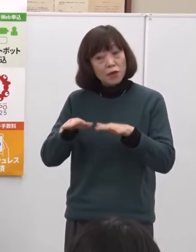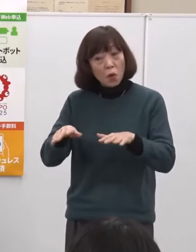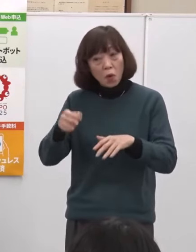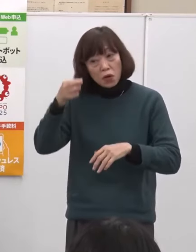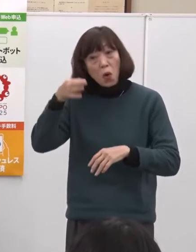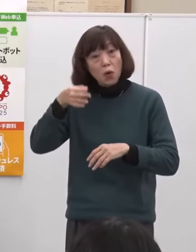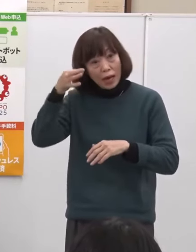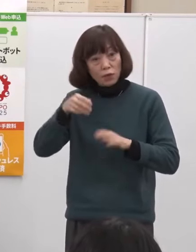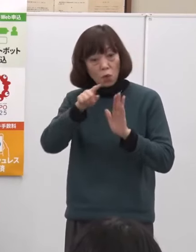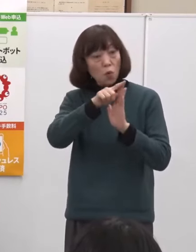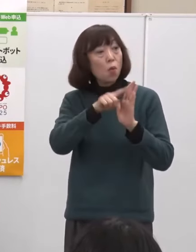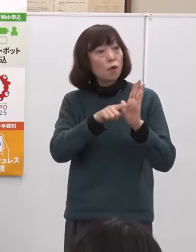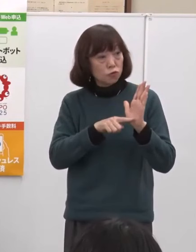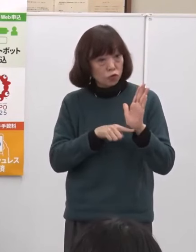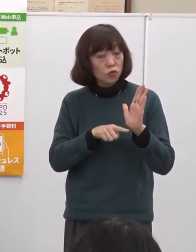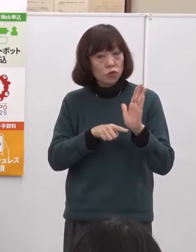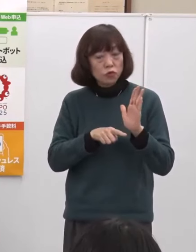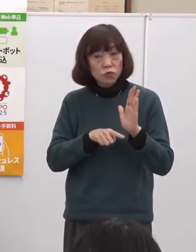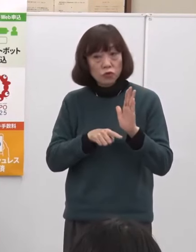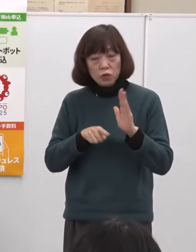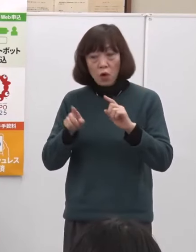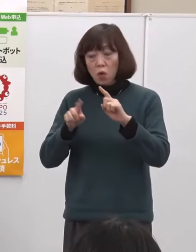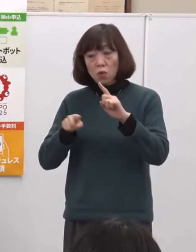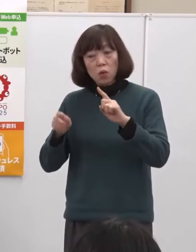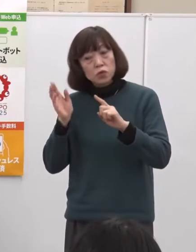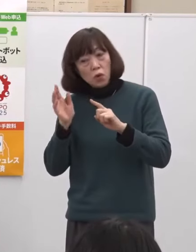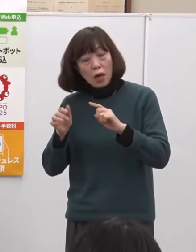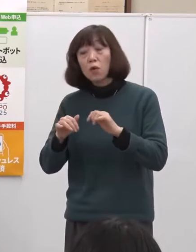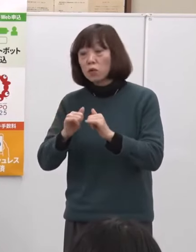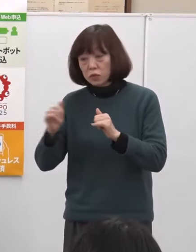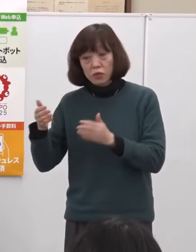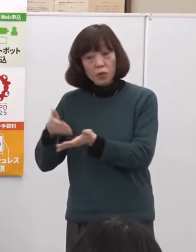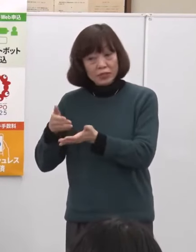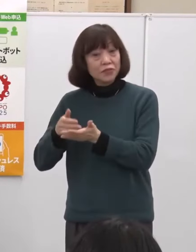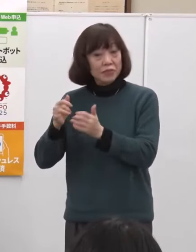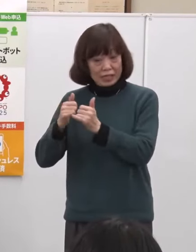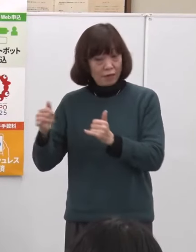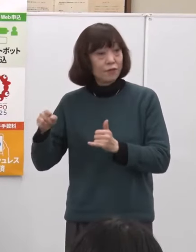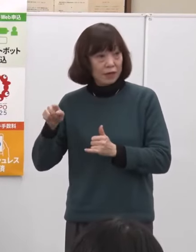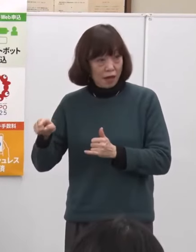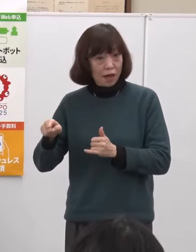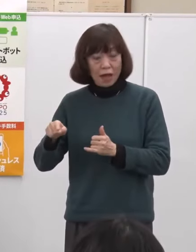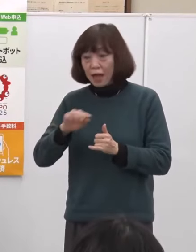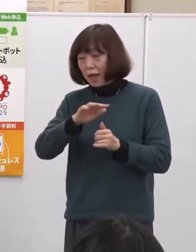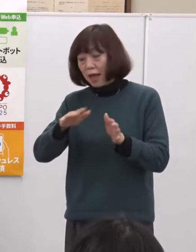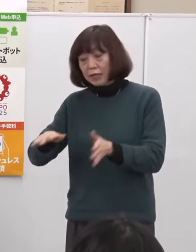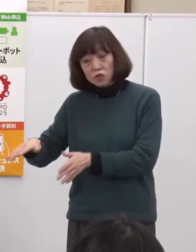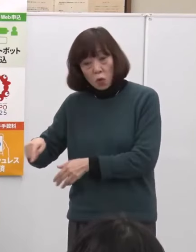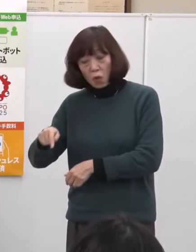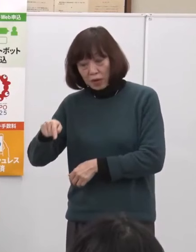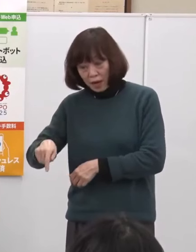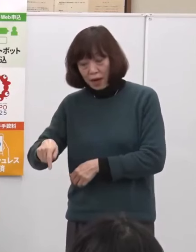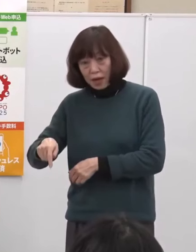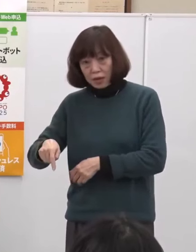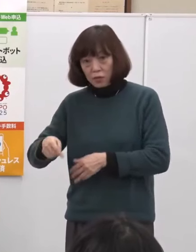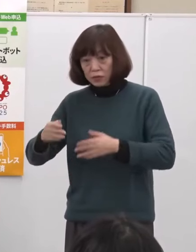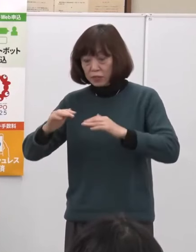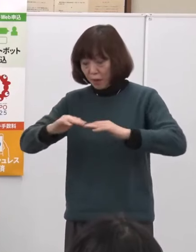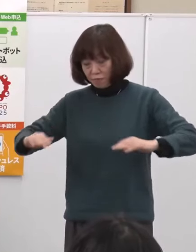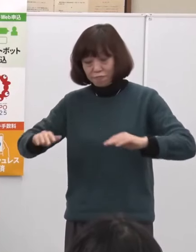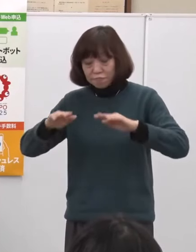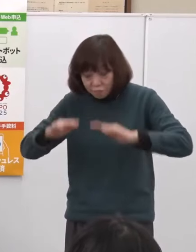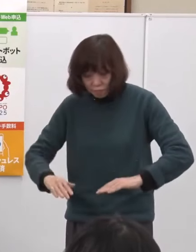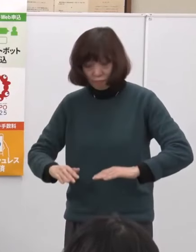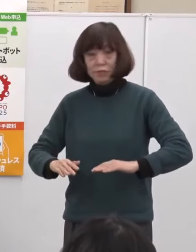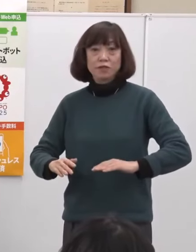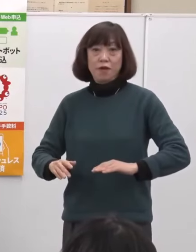が、公述人の方から環境影響評価に液状化と地盤沈下が入っていないということ